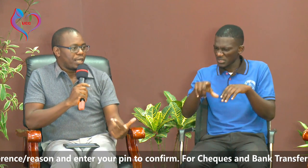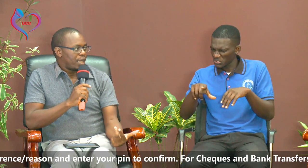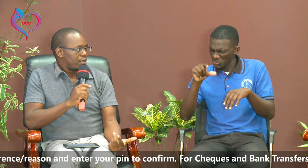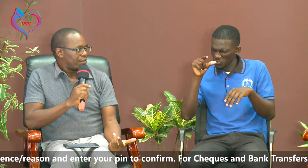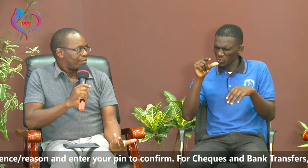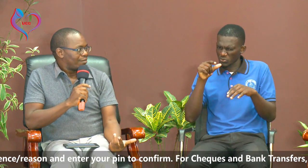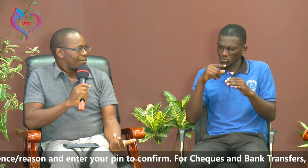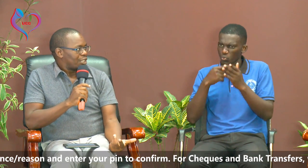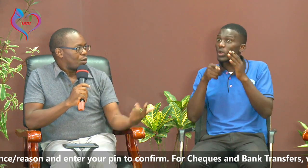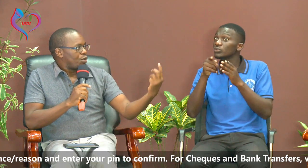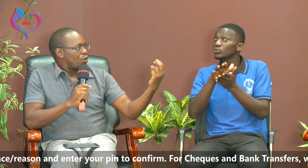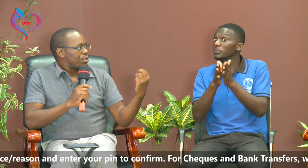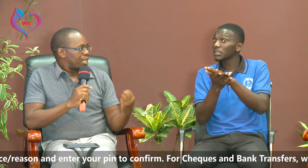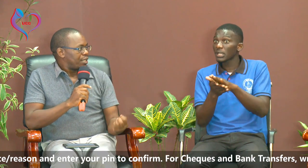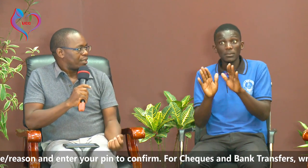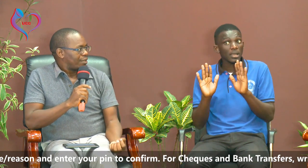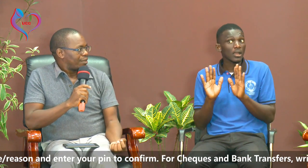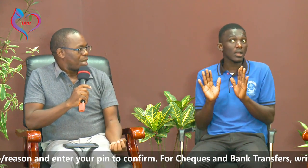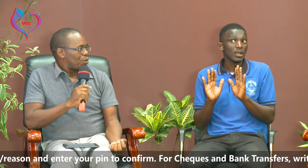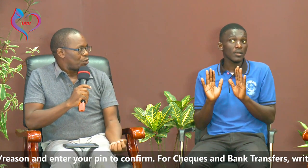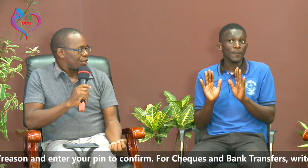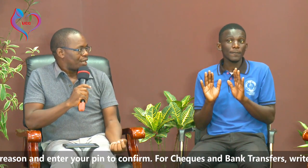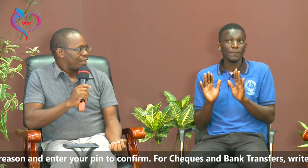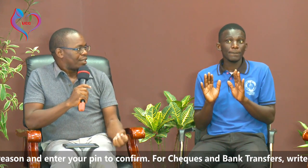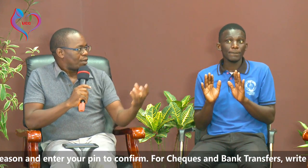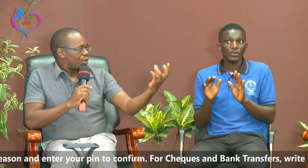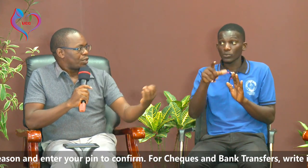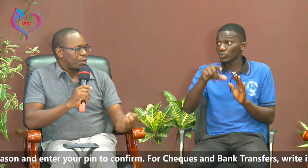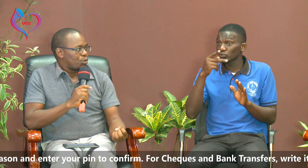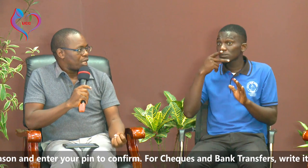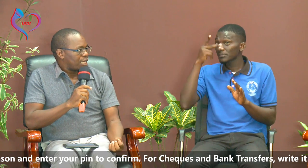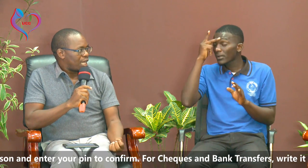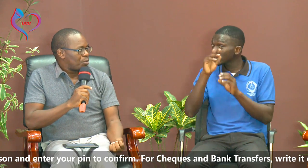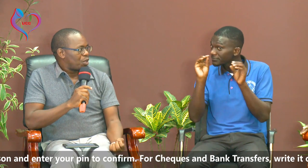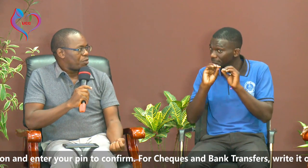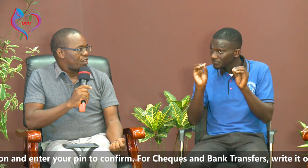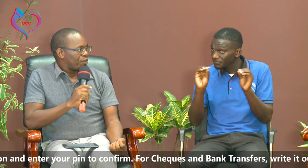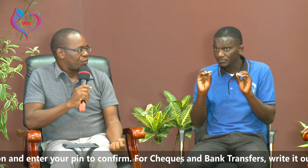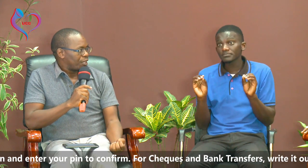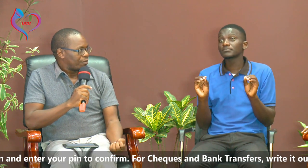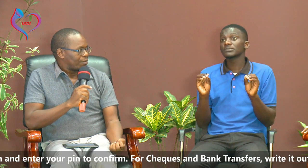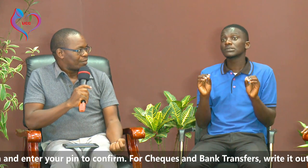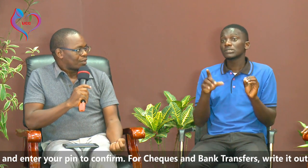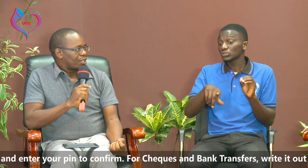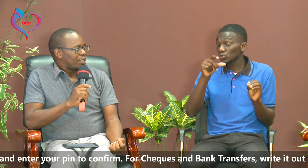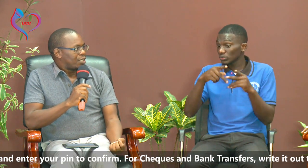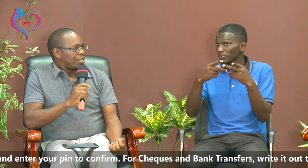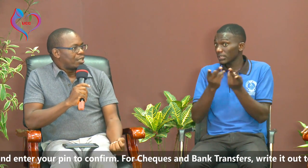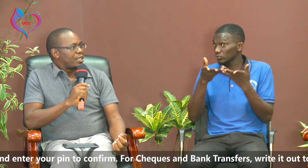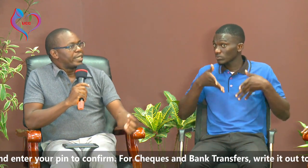kubeira. Tewalonda wo mzade. Bamu kulondela. Tewalonda wo jiba kuzari. Ebibu na wabifuna bifune. Chitufu.